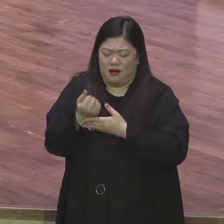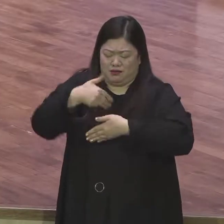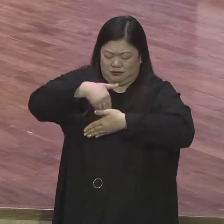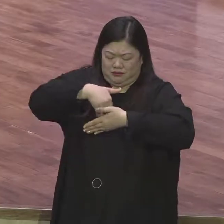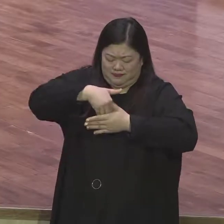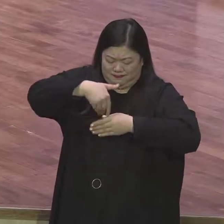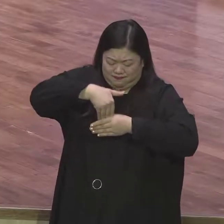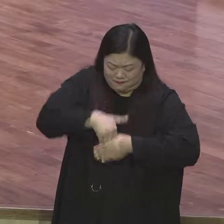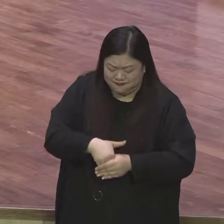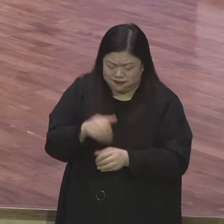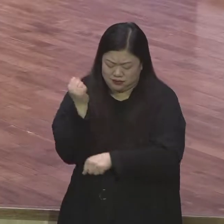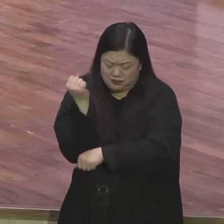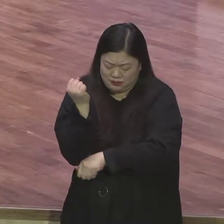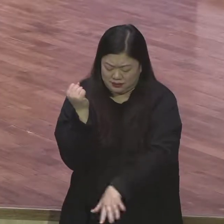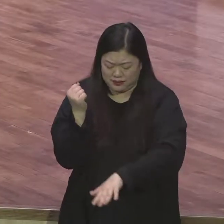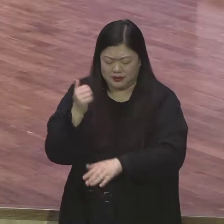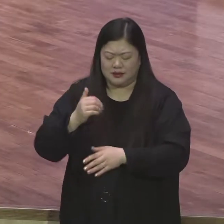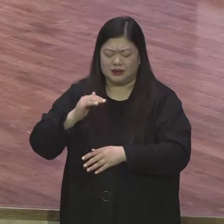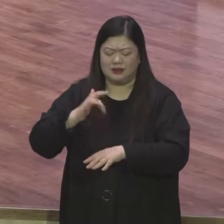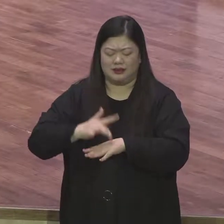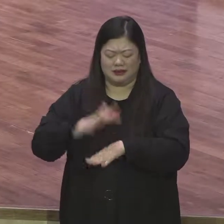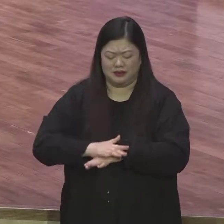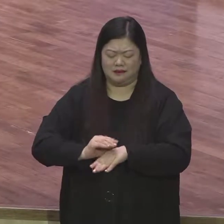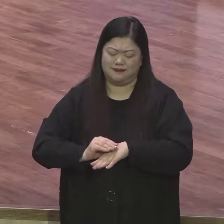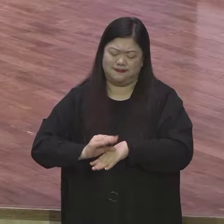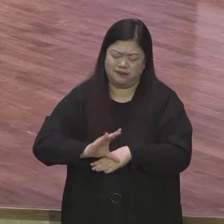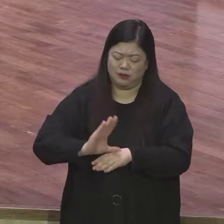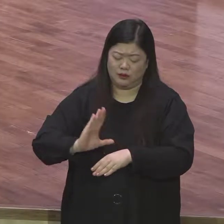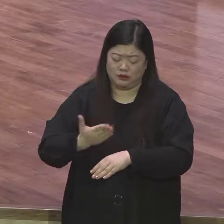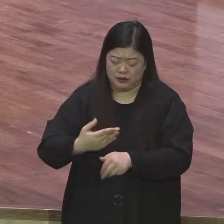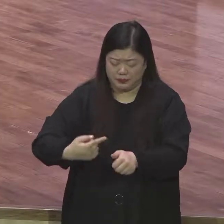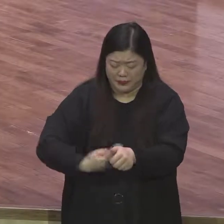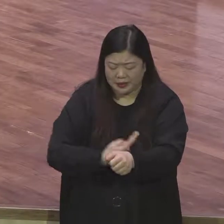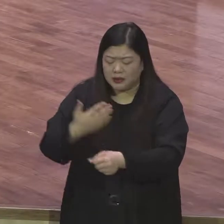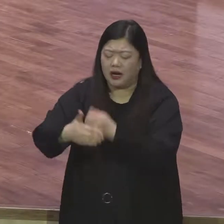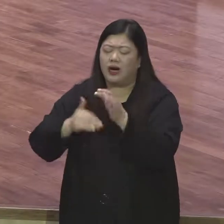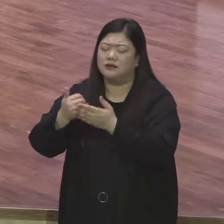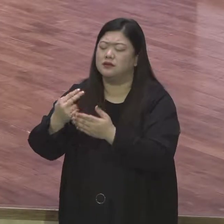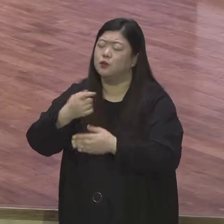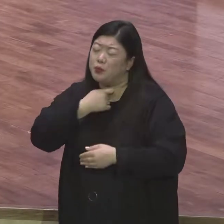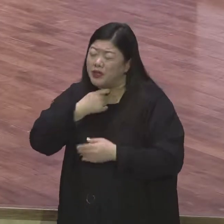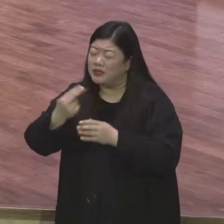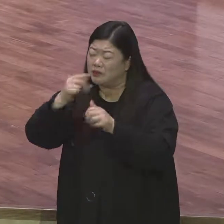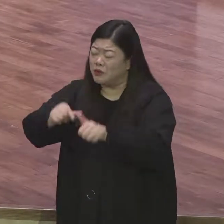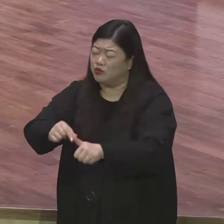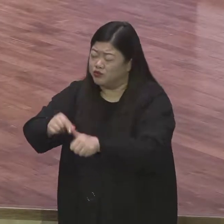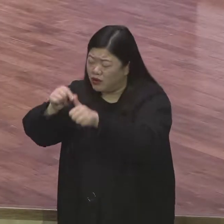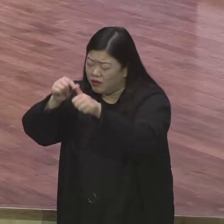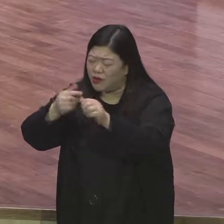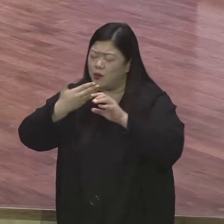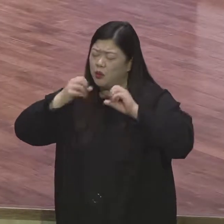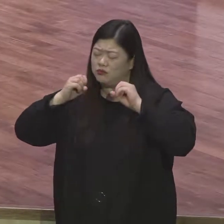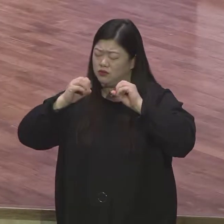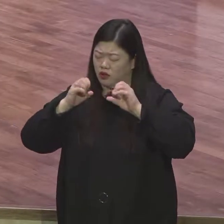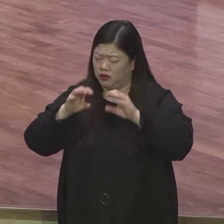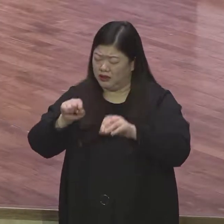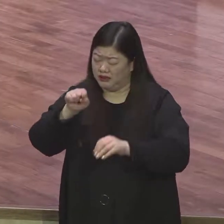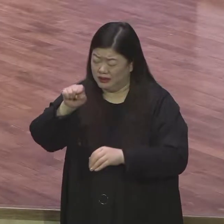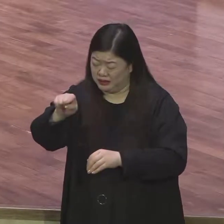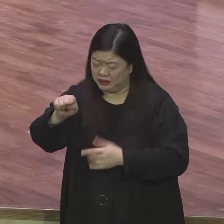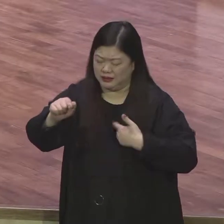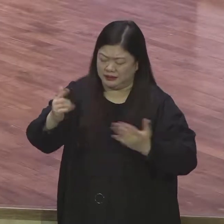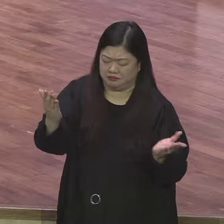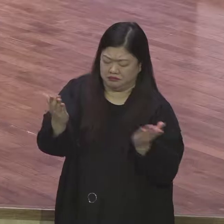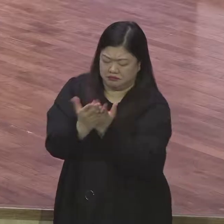뿌리 체질되어져서 정말 하나님이 원하시는 생명 살리는 일이 복음 전파에 정말 지역민족